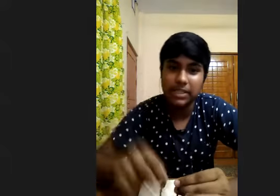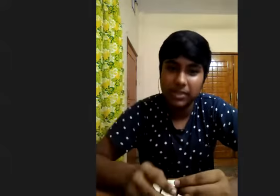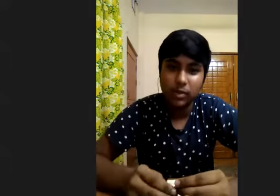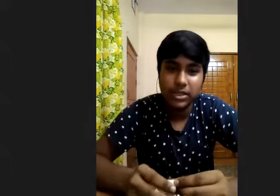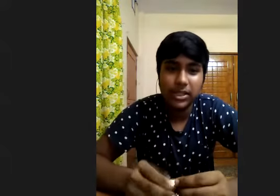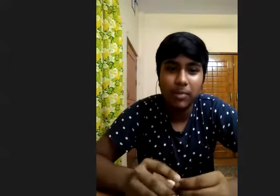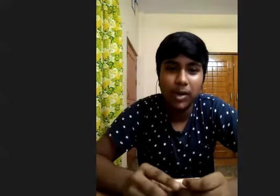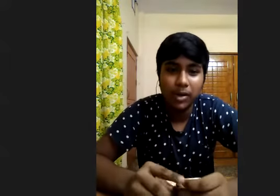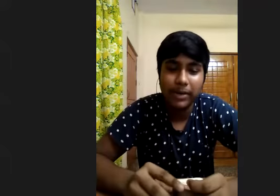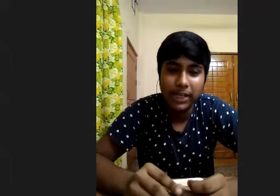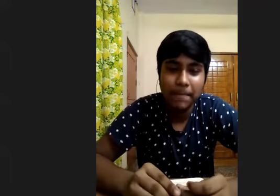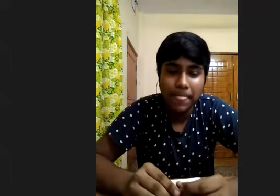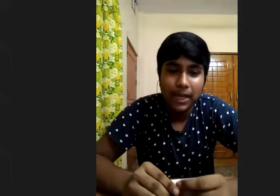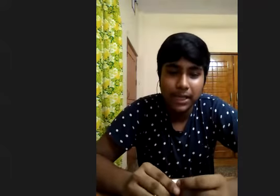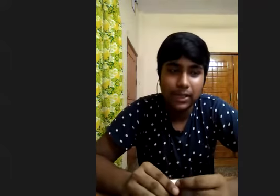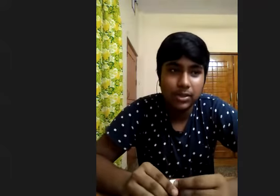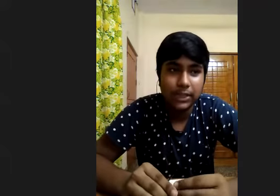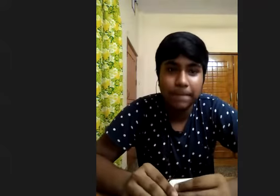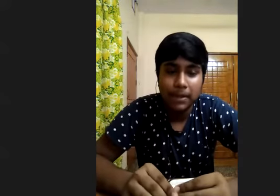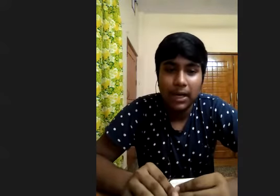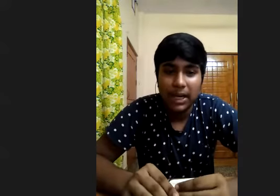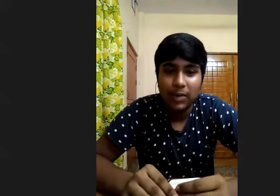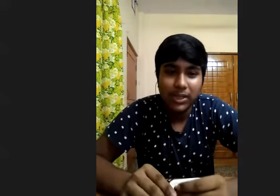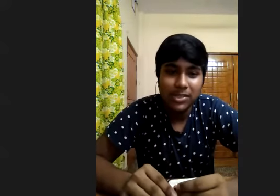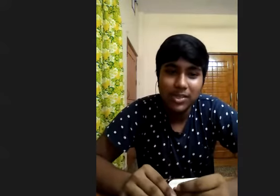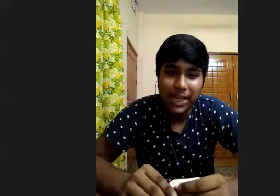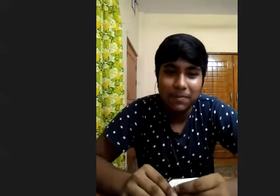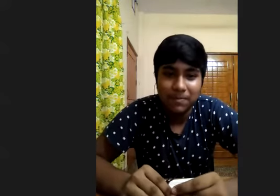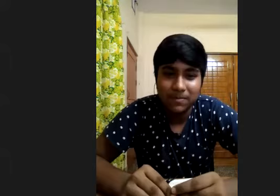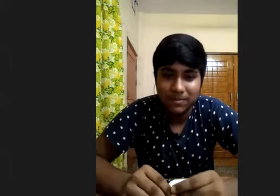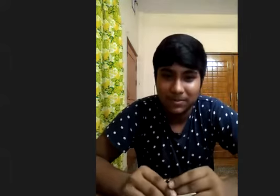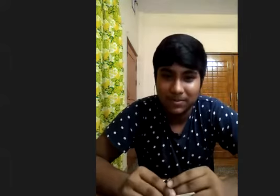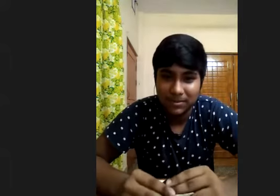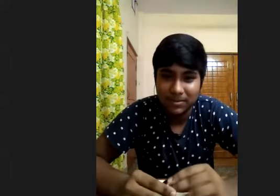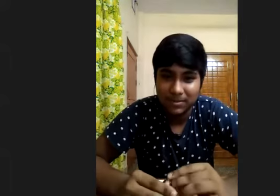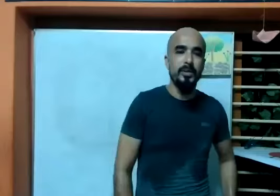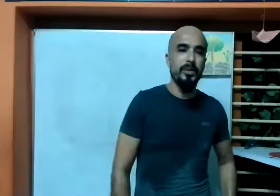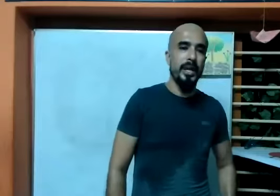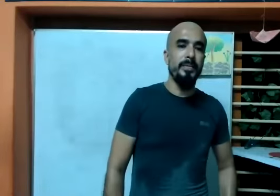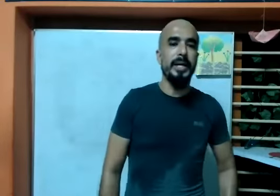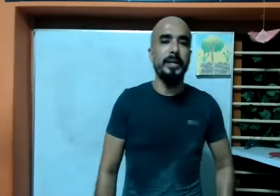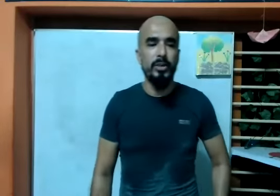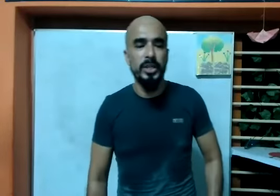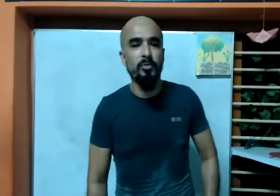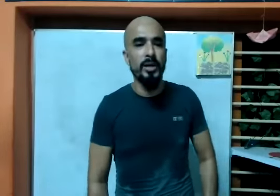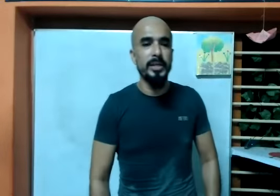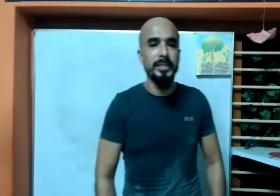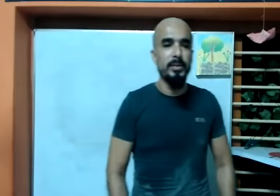যে কোয়েশ্চেনটা বড় হবে আর কি, সেটা হচ্ছে What is your name? What is your name? এটা একটা কোয়েশ্চেন, What is your